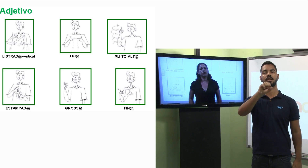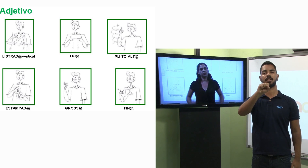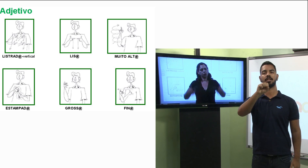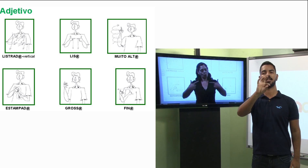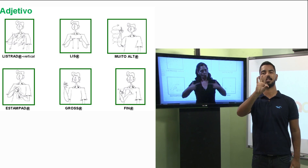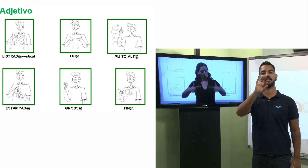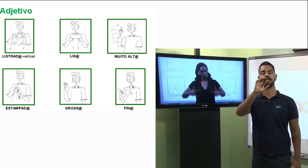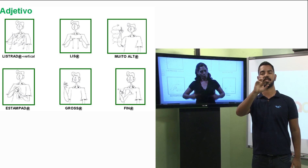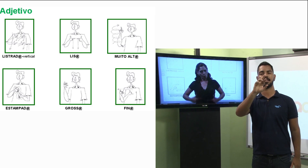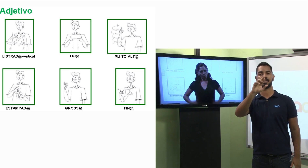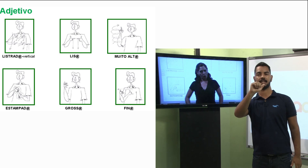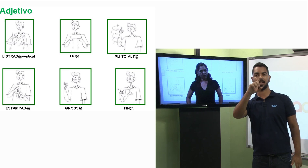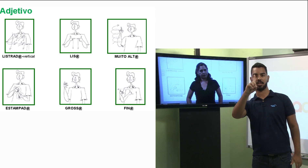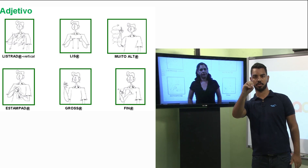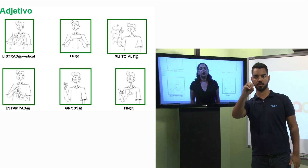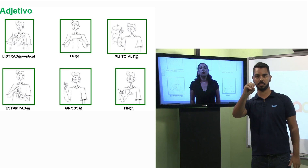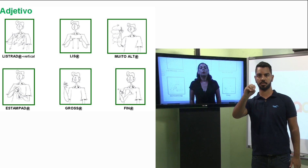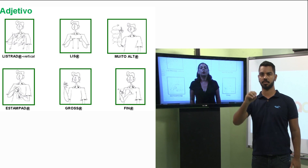liso,